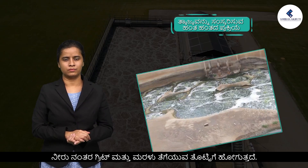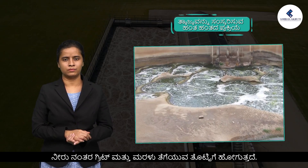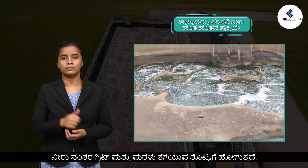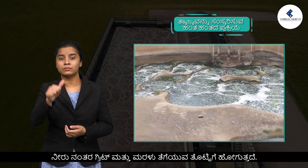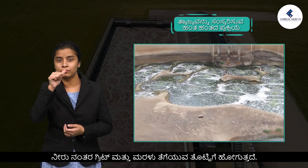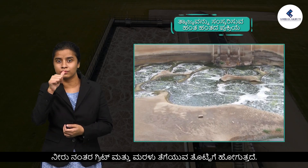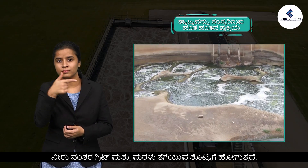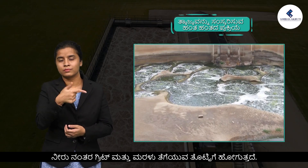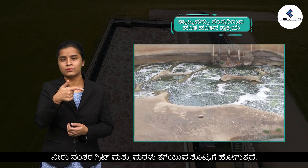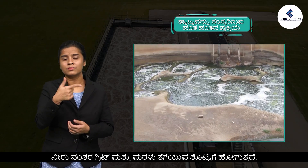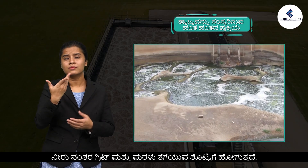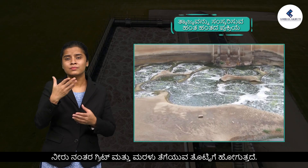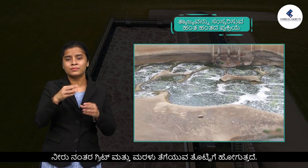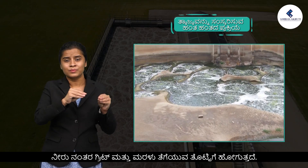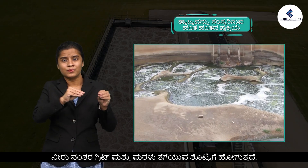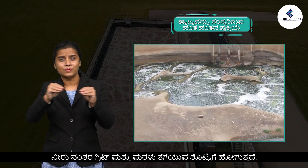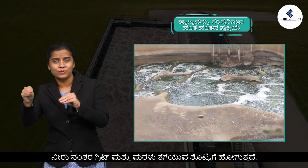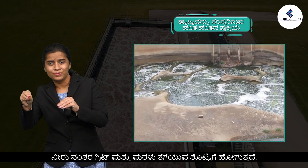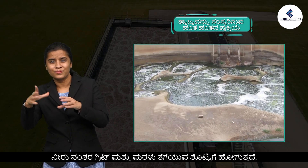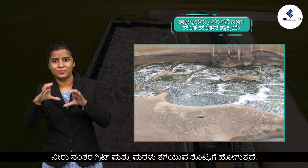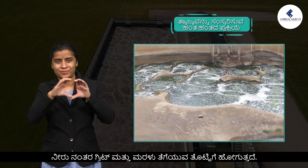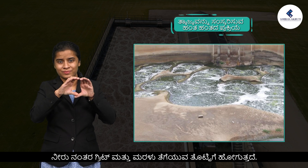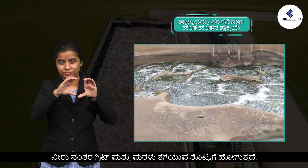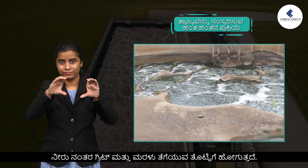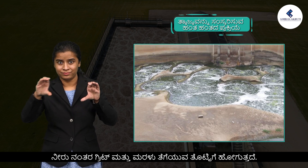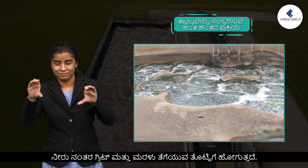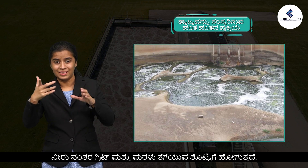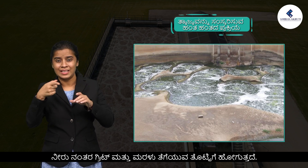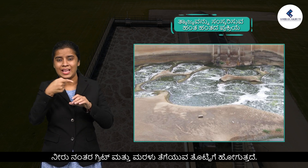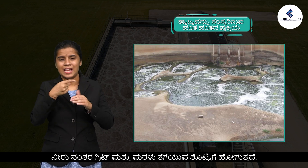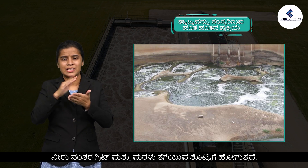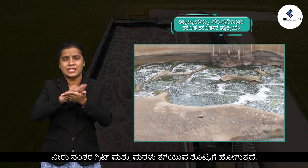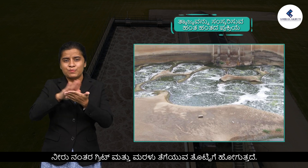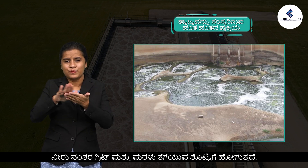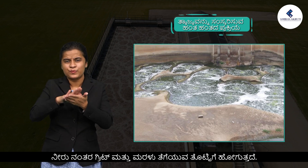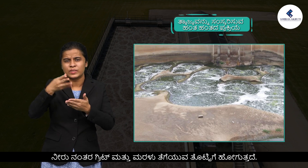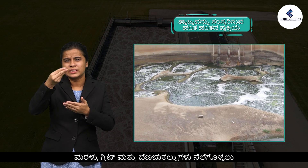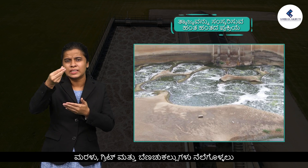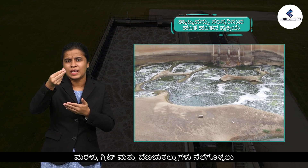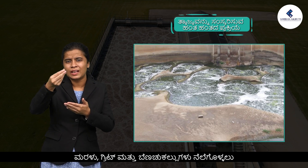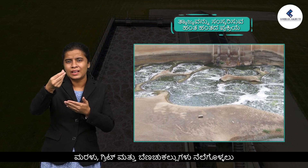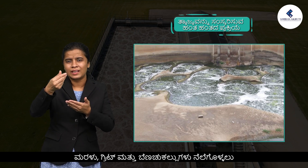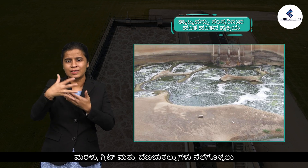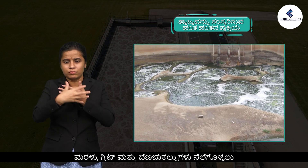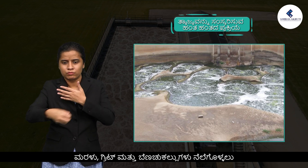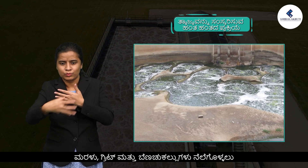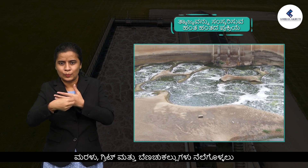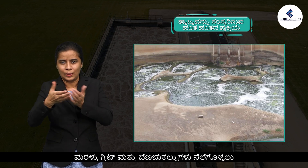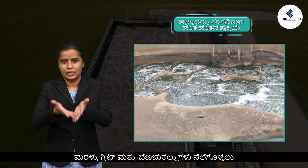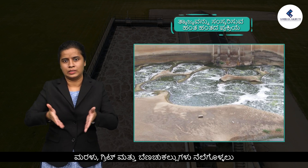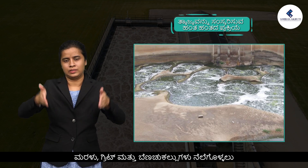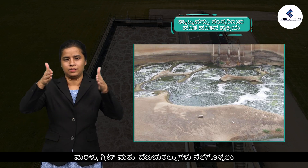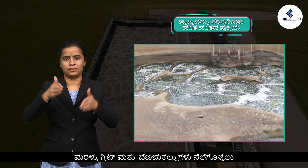ನೀರು ನಂತರ ಗ್ರೀಟ್ ಮತ್ತು ಮರಳು ತೆಗೆಯುವ ತೊಟ್ಟಿಗೆ ಹೋಗುತ್ತದೆ. ಮರಳು, ಗ್ರೀಟ್